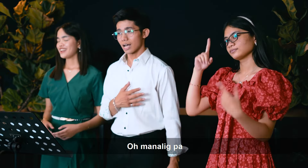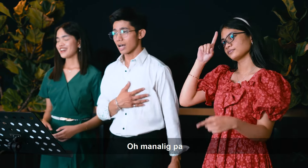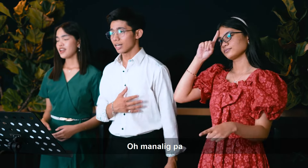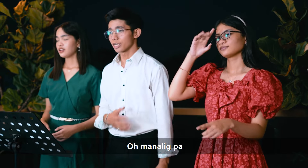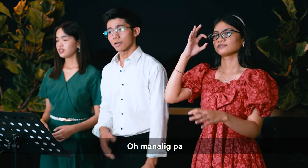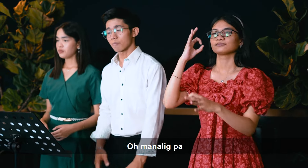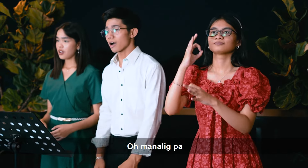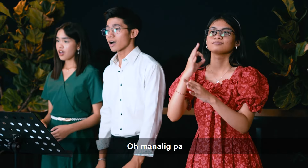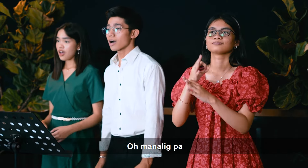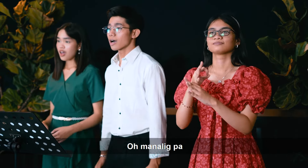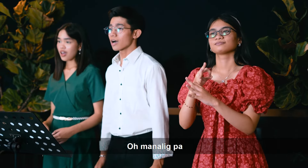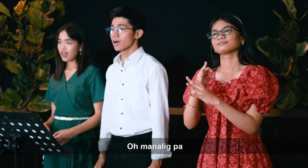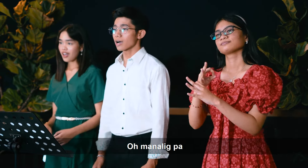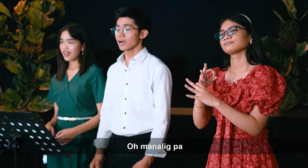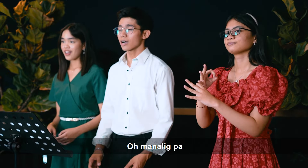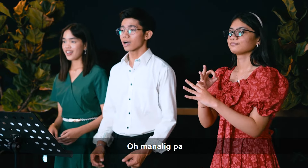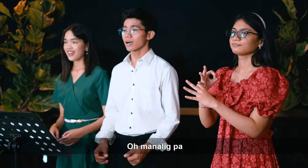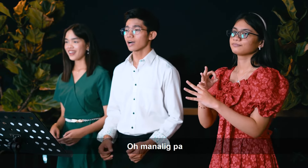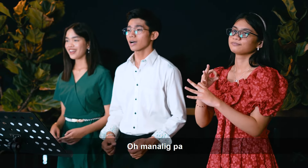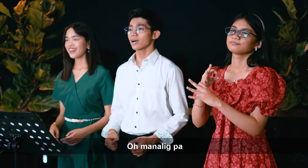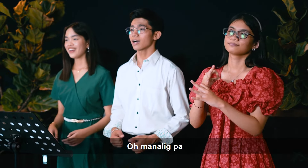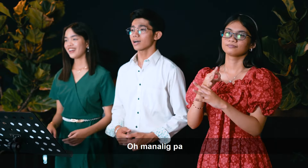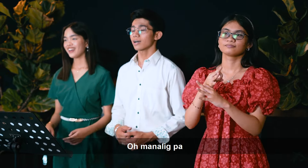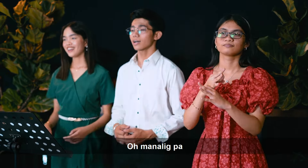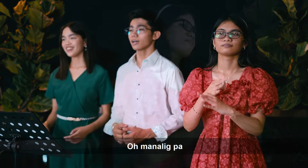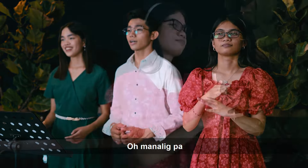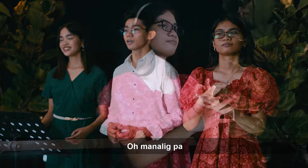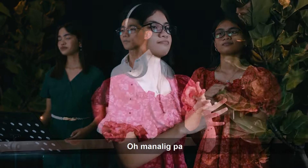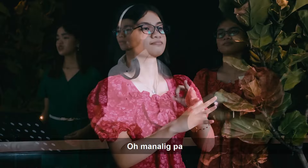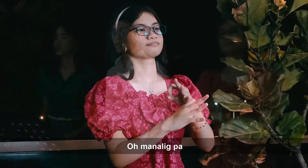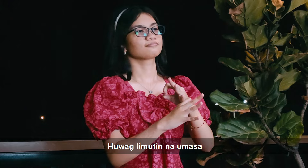O manalig ka,